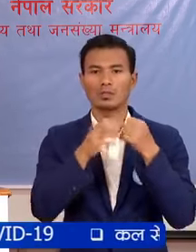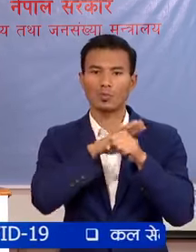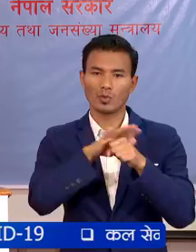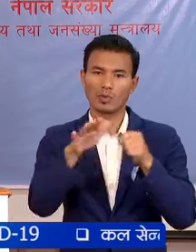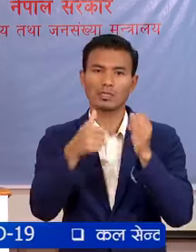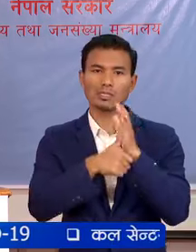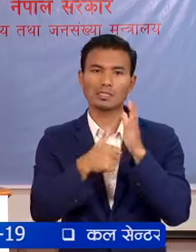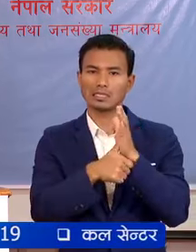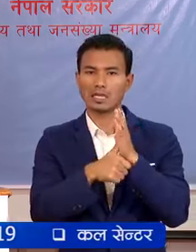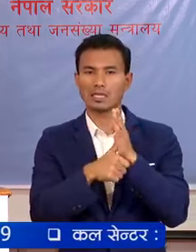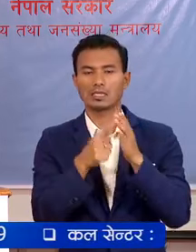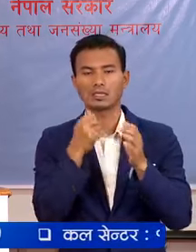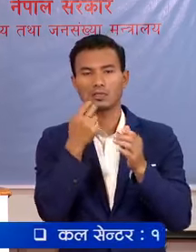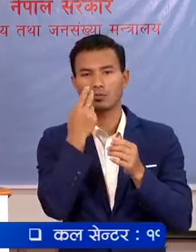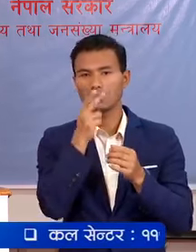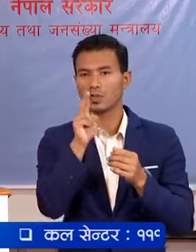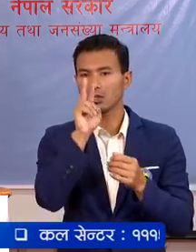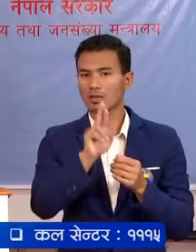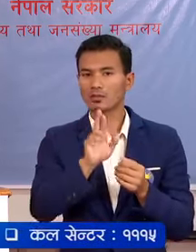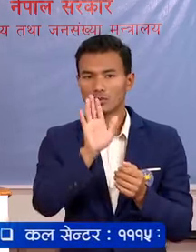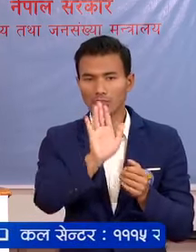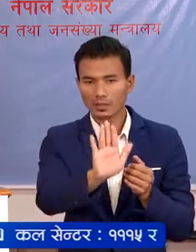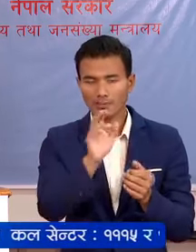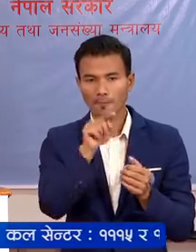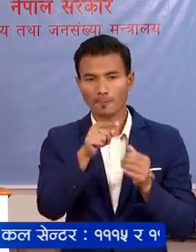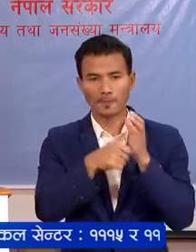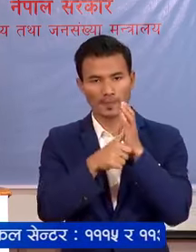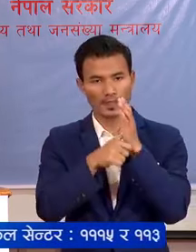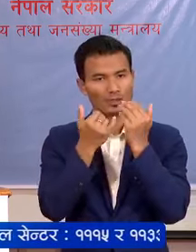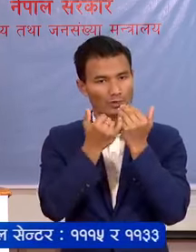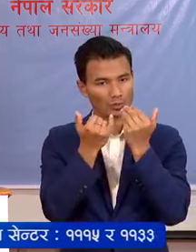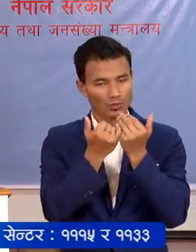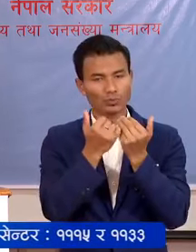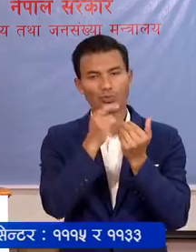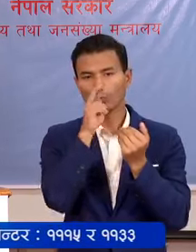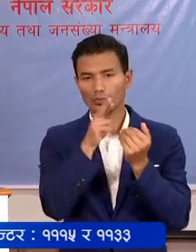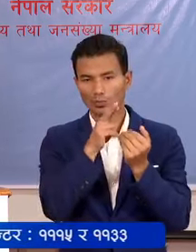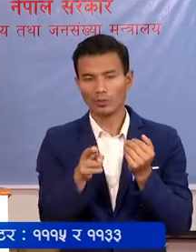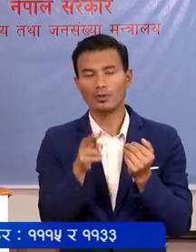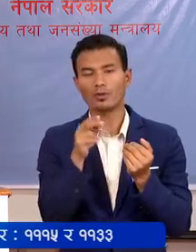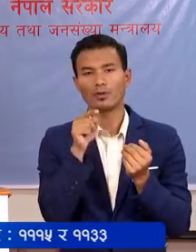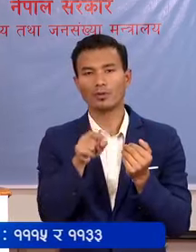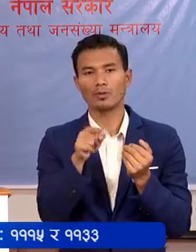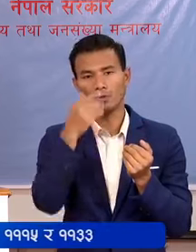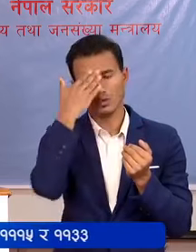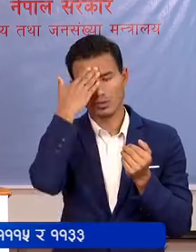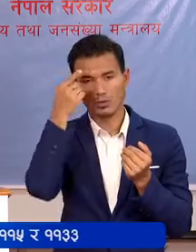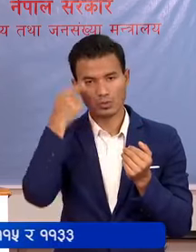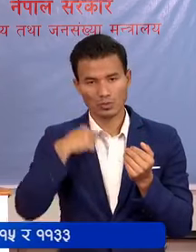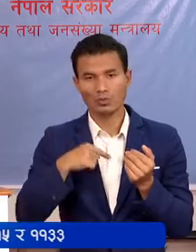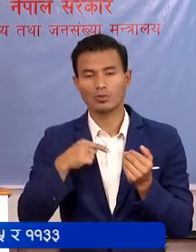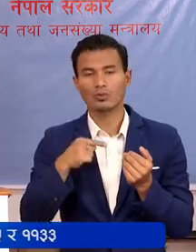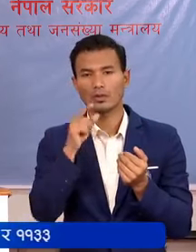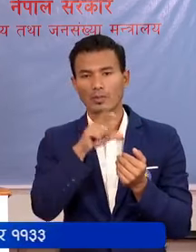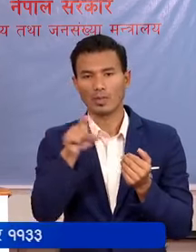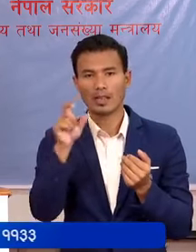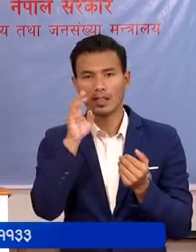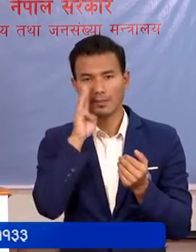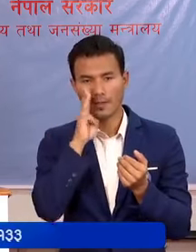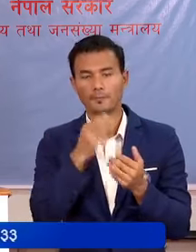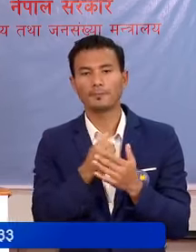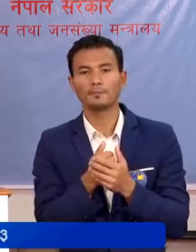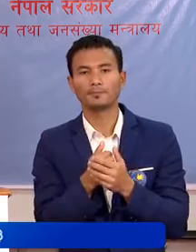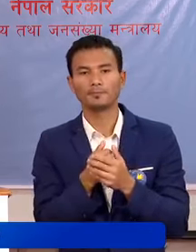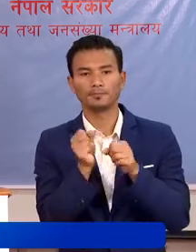चाहिए टेस्टिंग को प्रक्रिया चली राहिक ब्याला मां टेस्ट कराया दिनोश रा हमी ले यो रोग चाहिए नेपाल मां